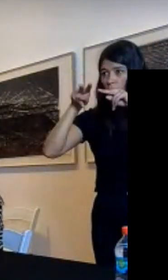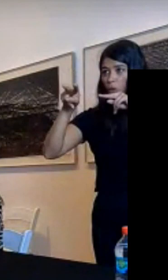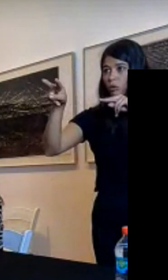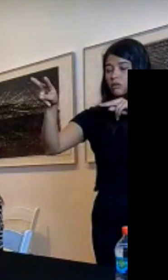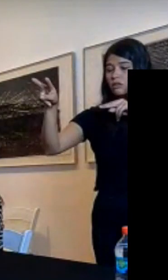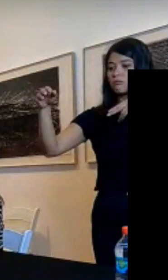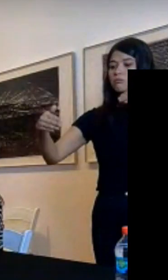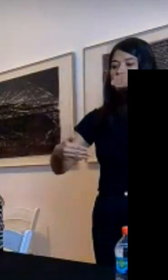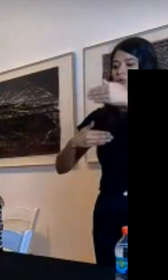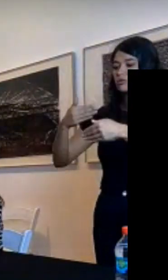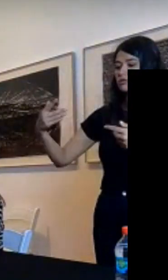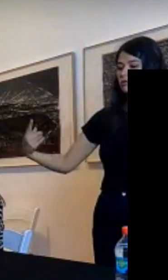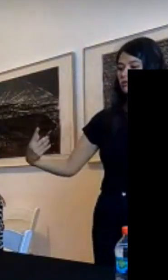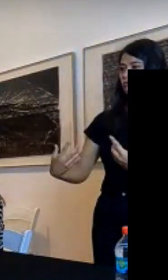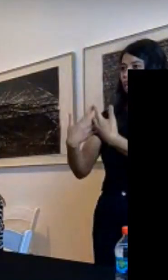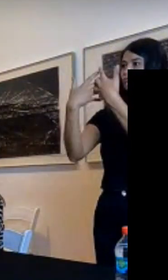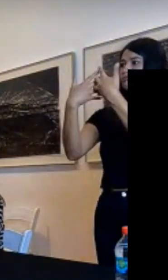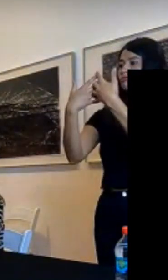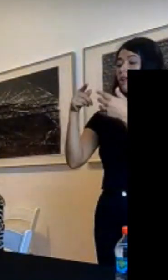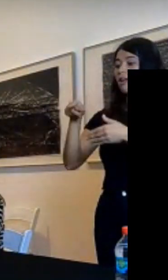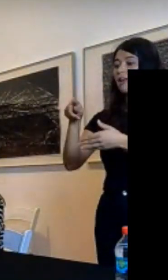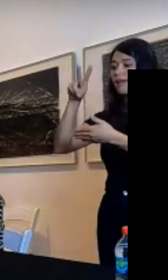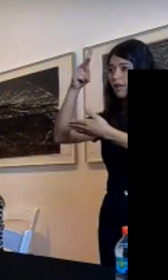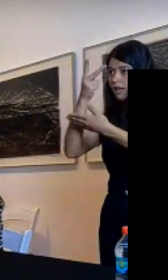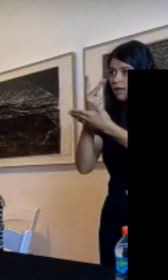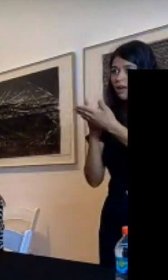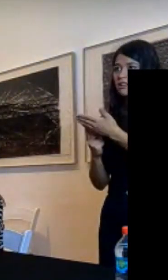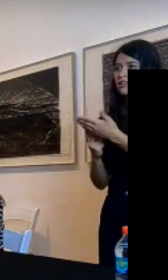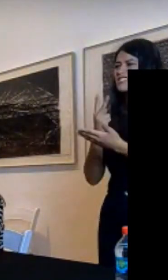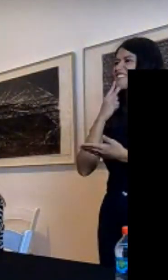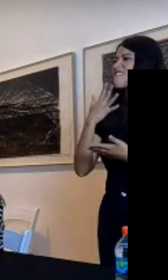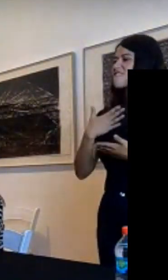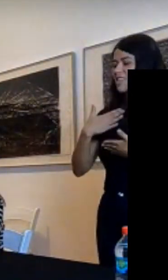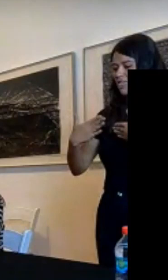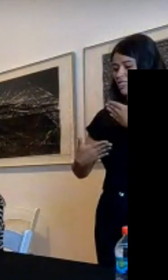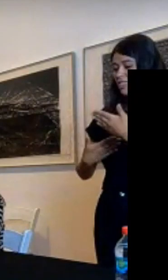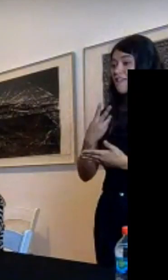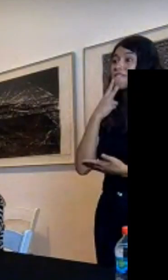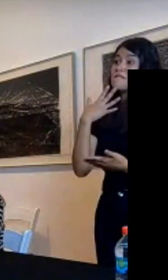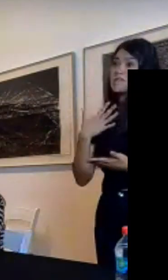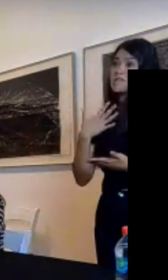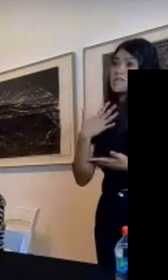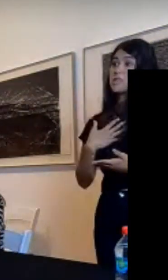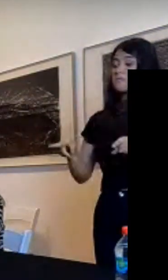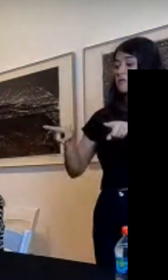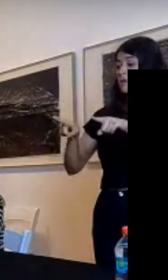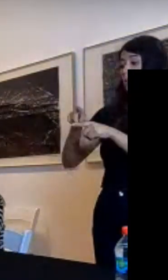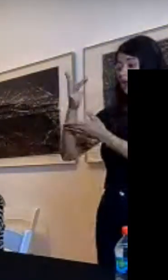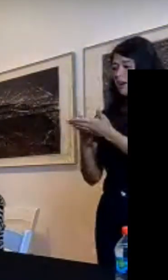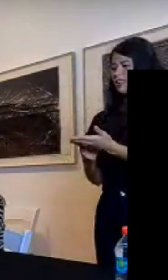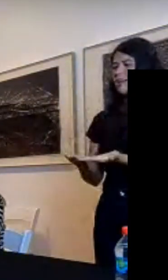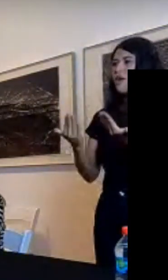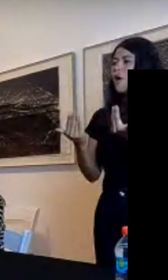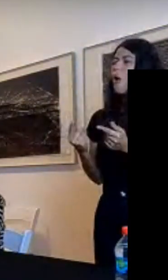se encontrarán y entonces el arte será vida y la vida será arte. De ese